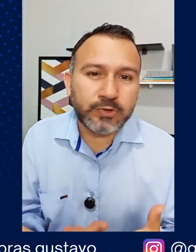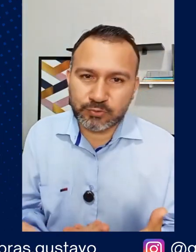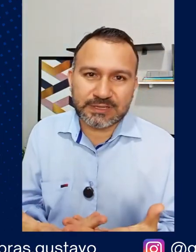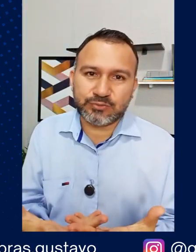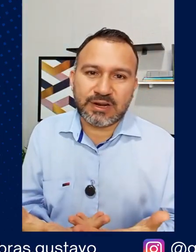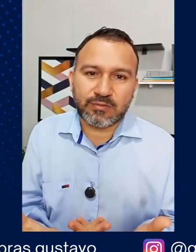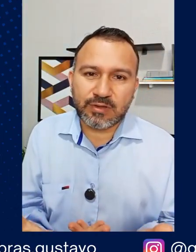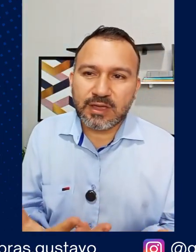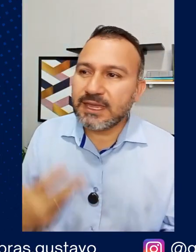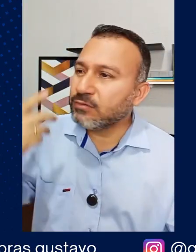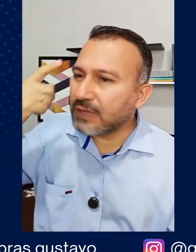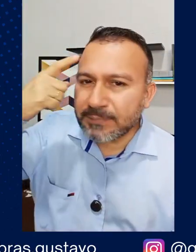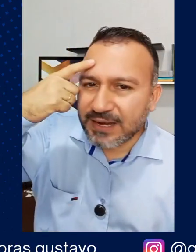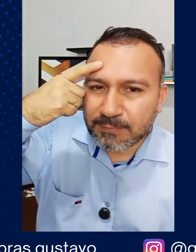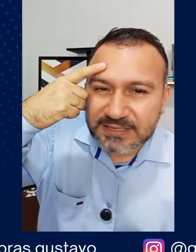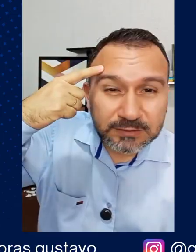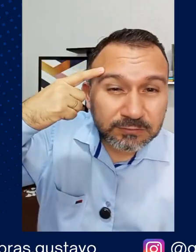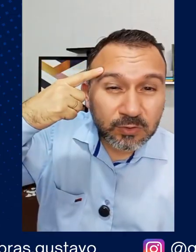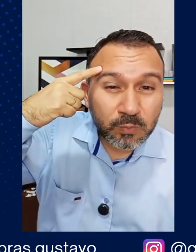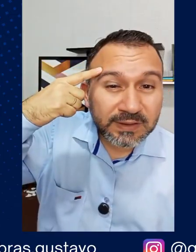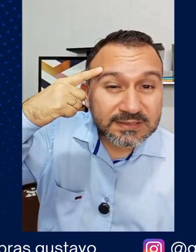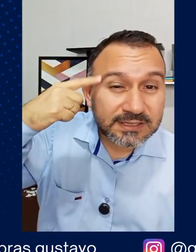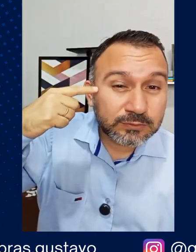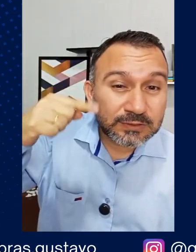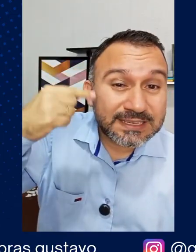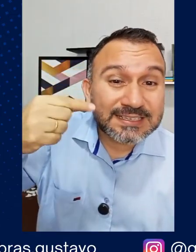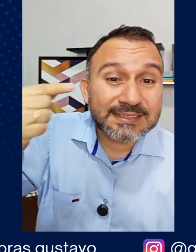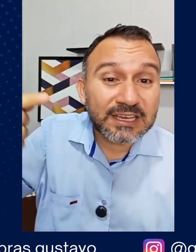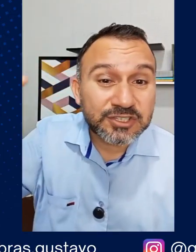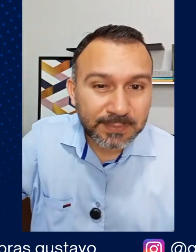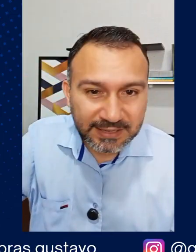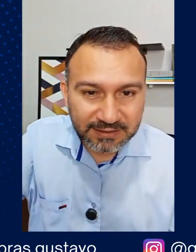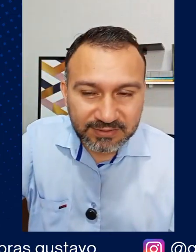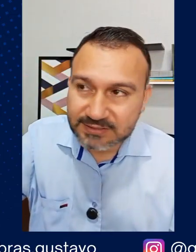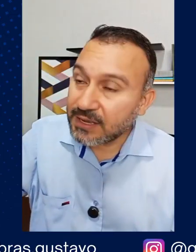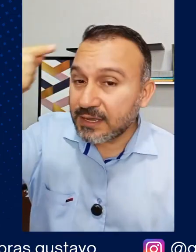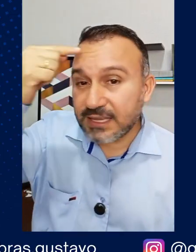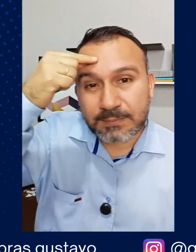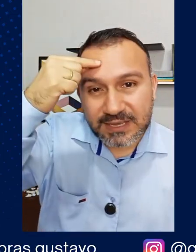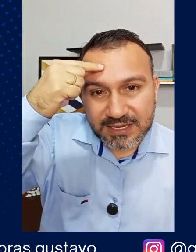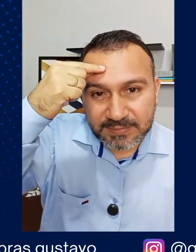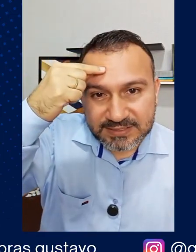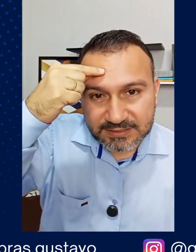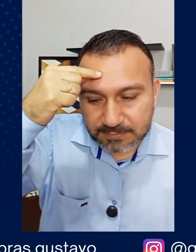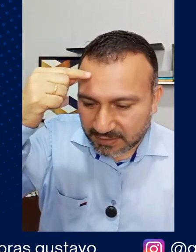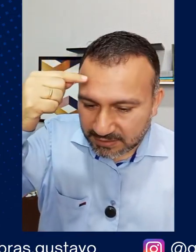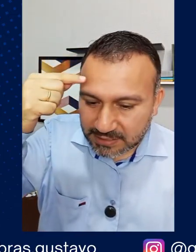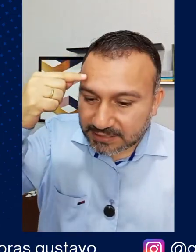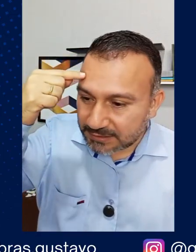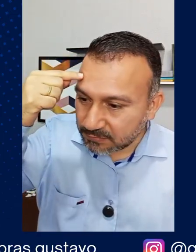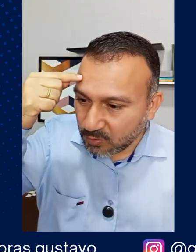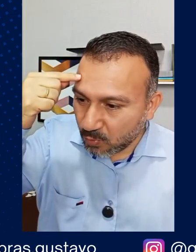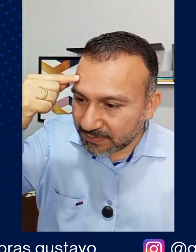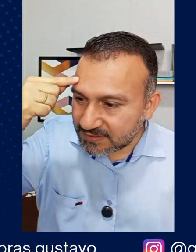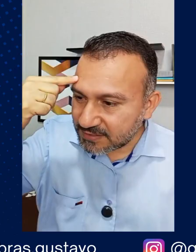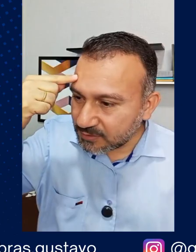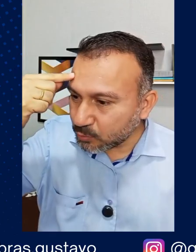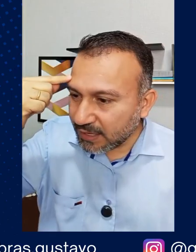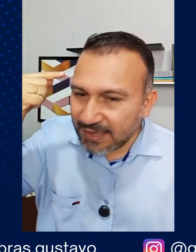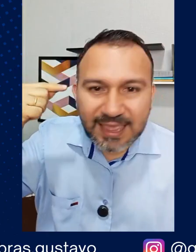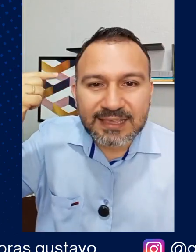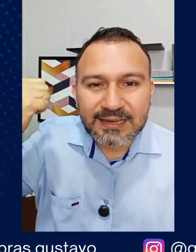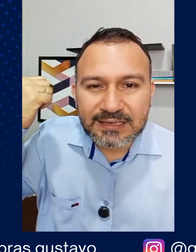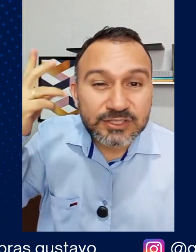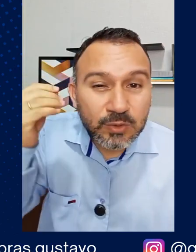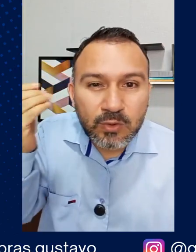é muito natural. A minha cabeça não ficou pensando em sinais de palavras. E a minha cabeça também não ficou